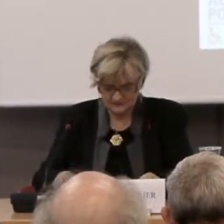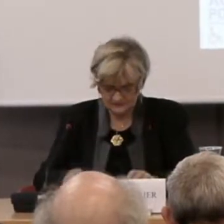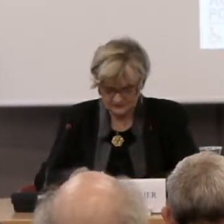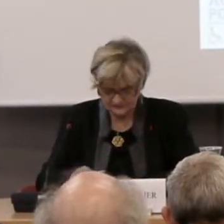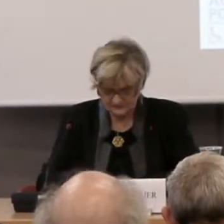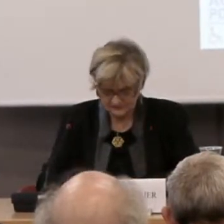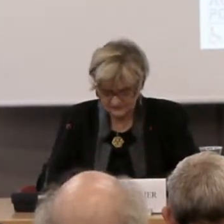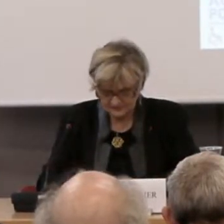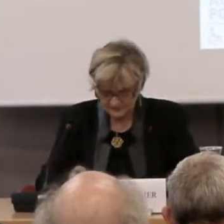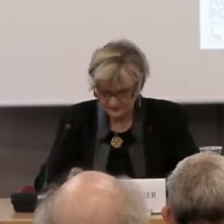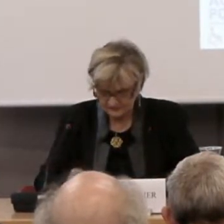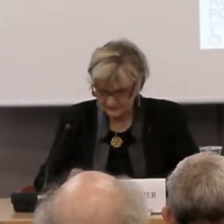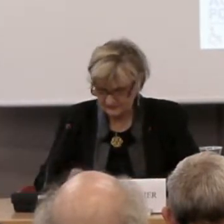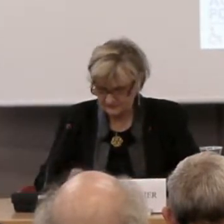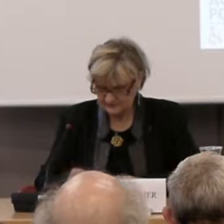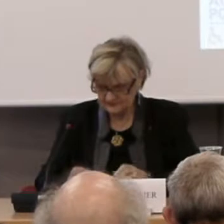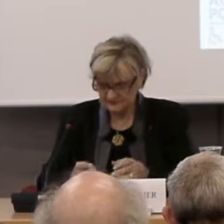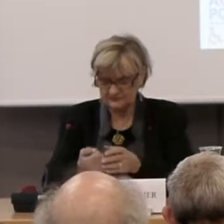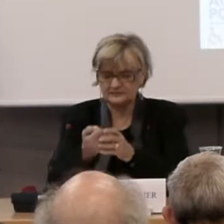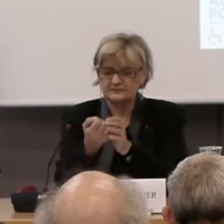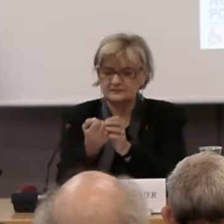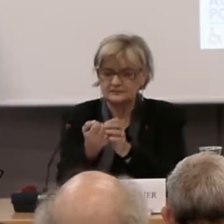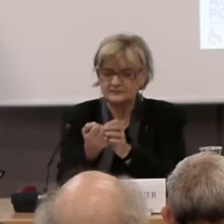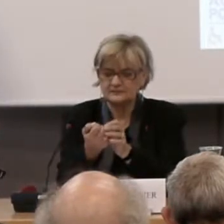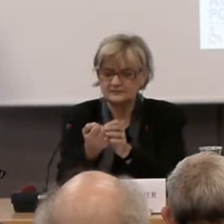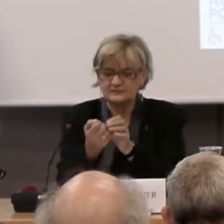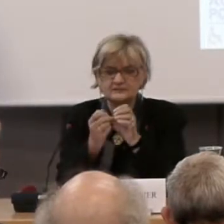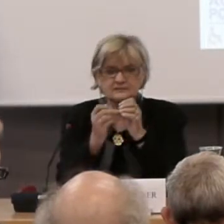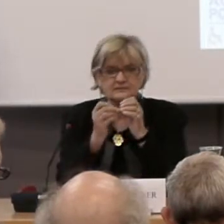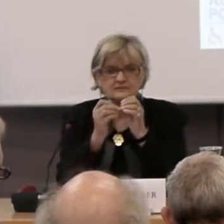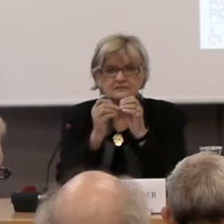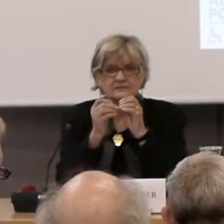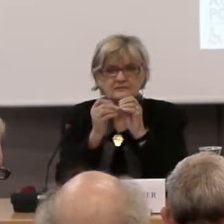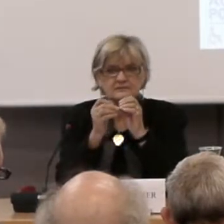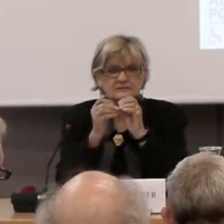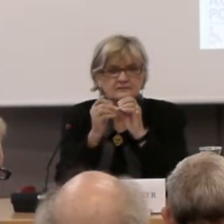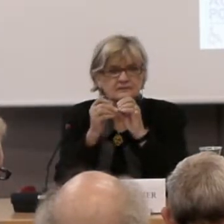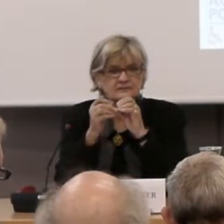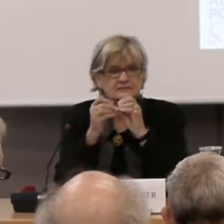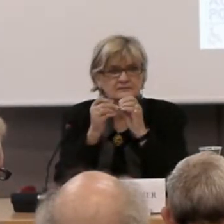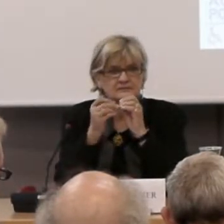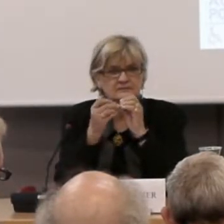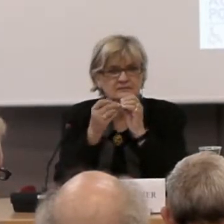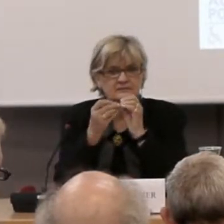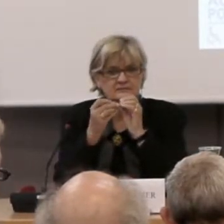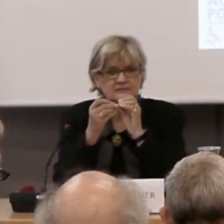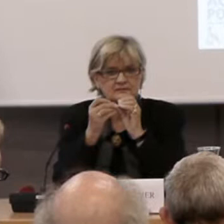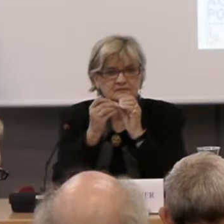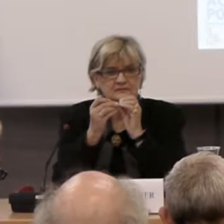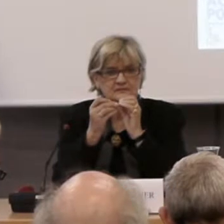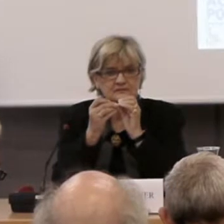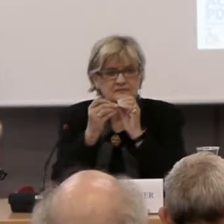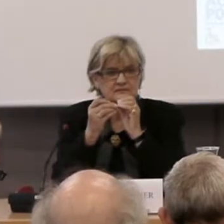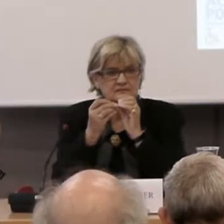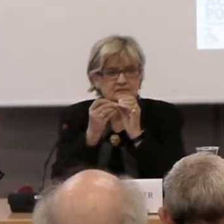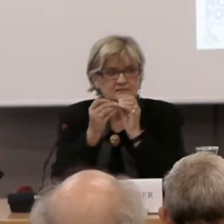j'ai pu le constater au niveau du tourisme, on affiche le label tourisme et handicap avec les 4 types de handicap, mais seulement, il y a à côté, on est accessible qu'à 2, 3 types